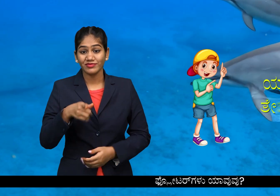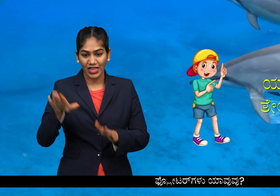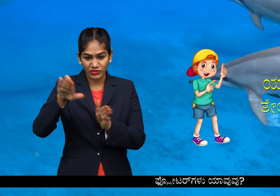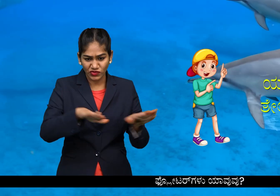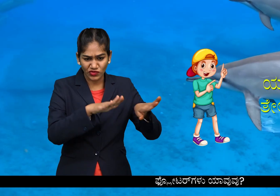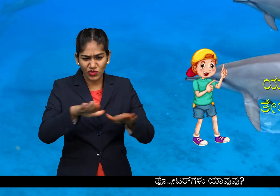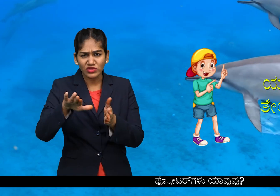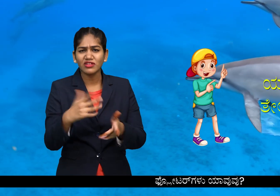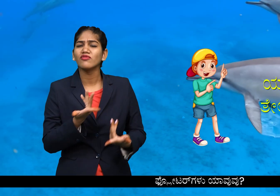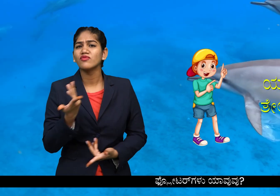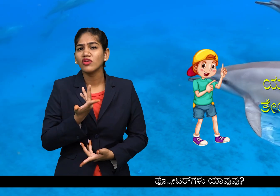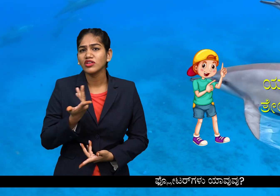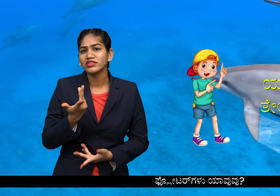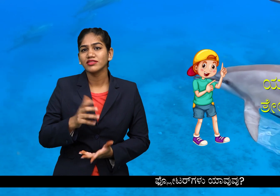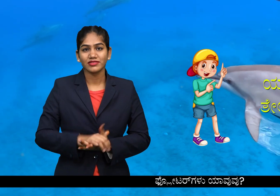ಫ್ಲೋಟರ್ಗಳು ಯಾವುವು?